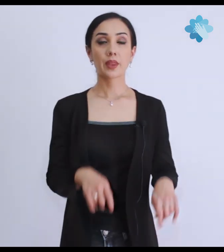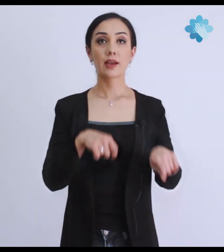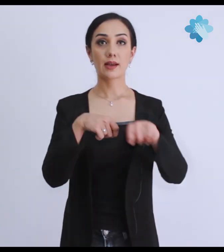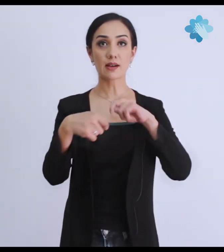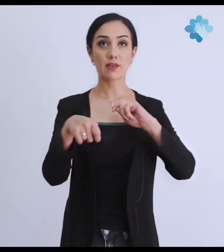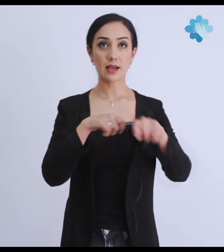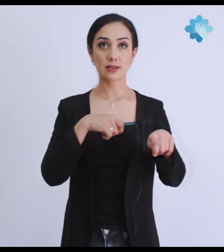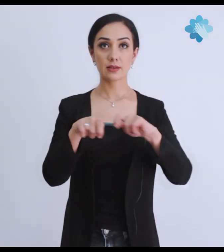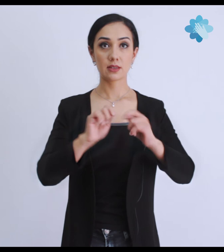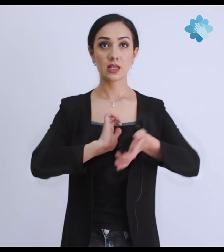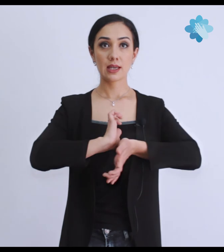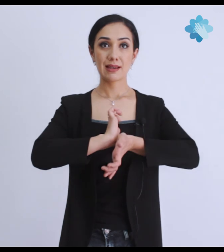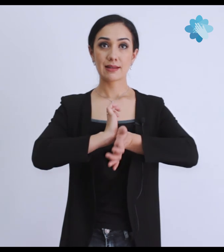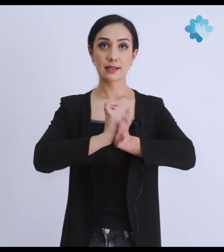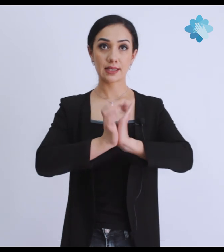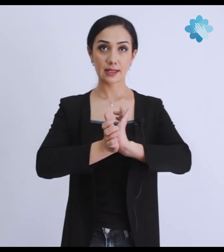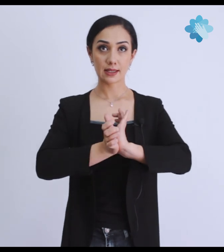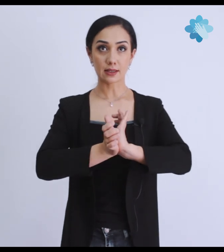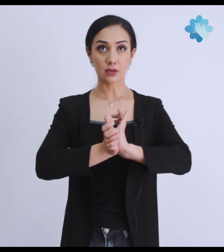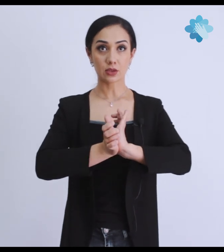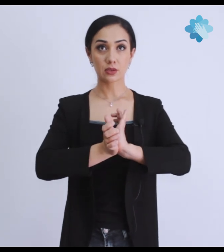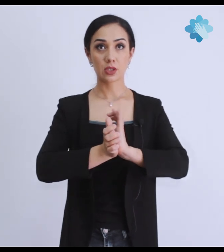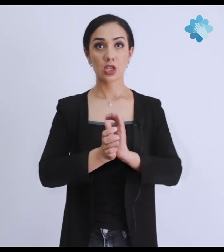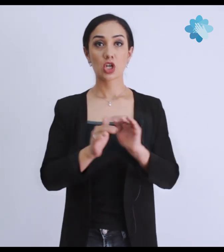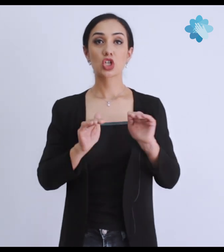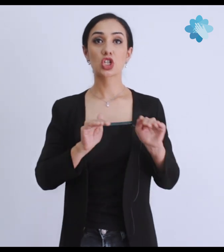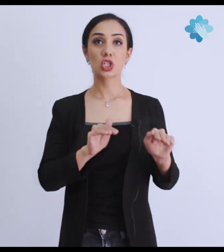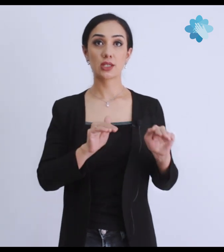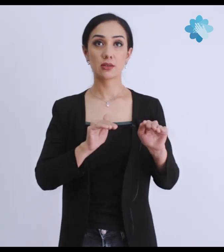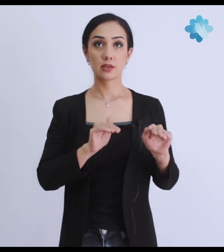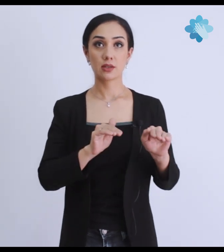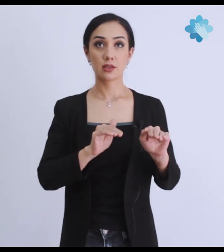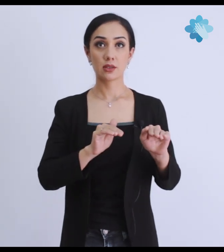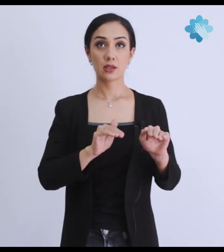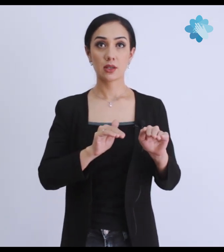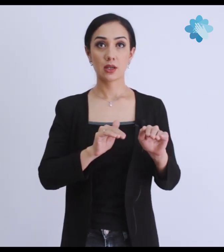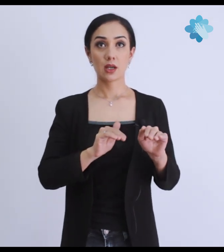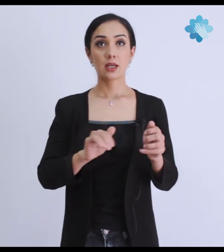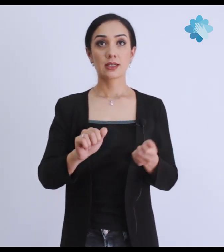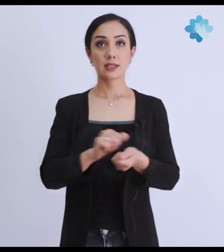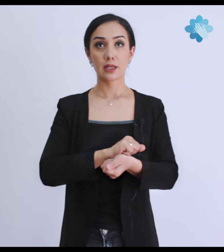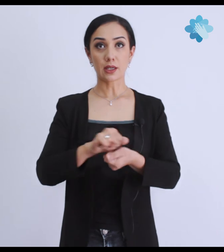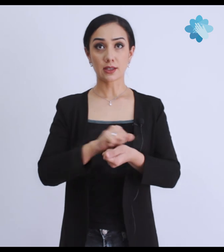рвать тесно шить стирать